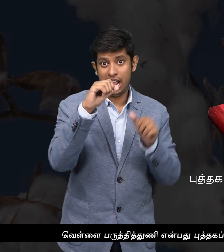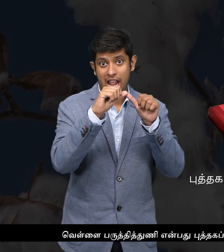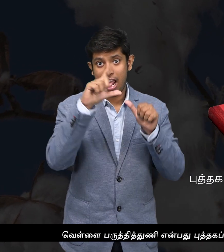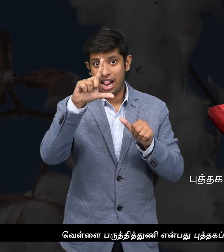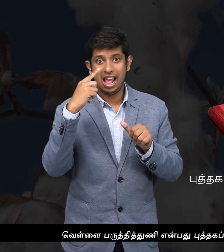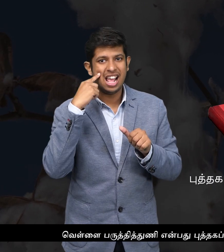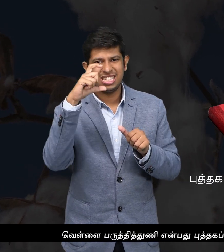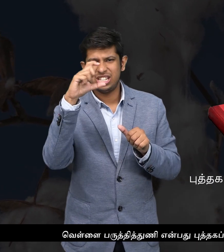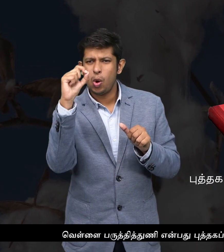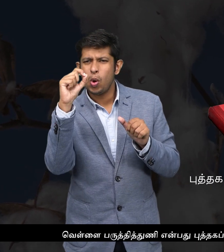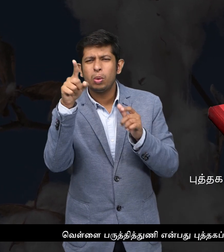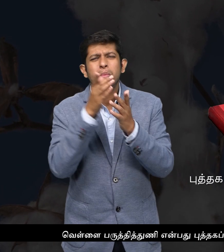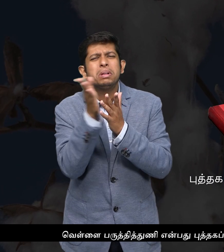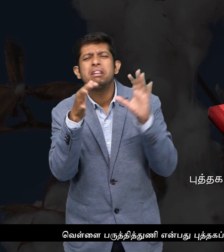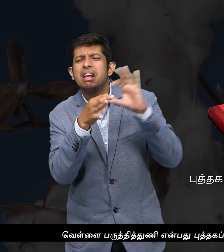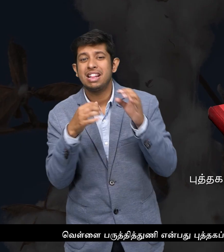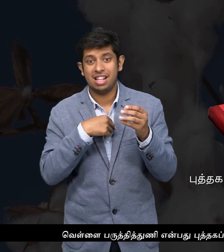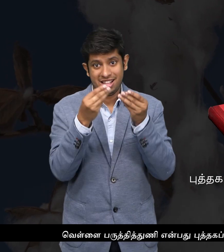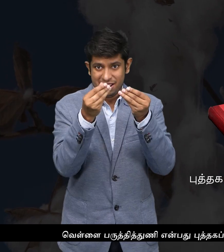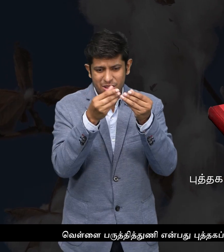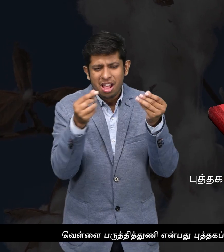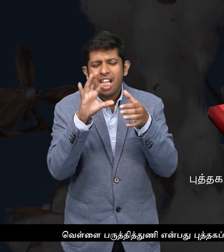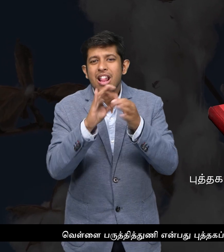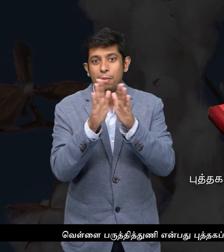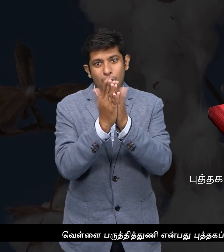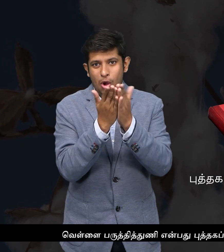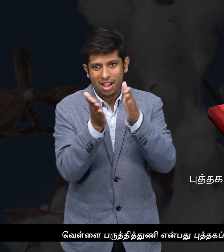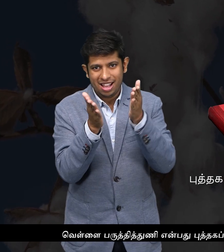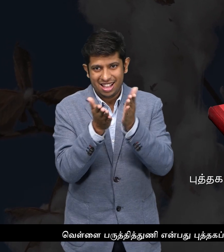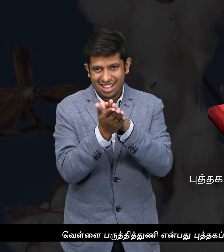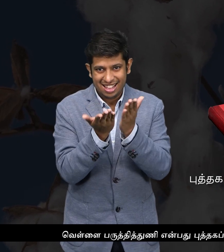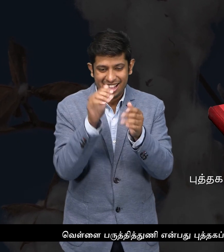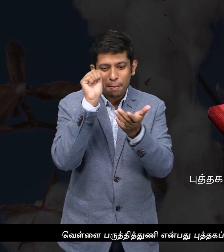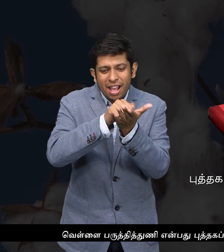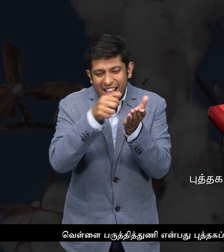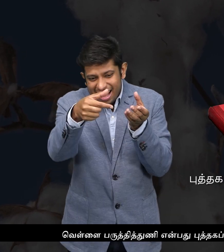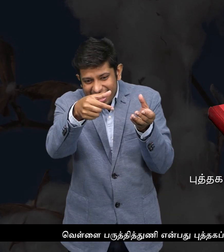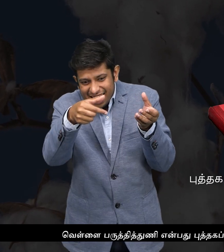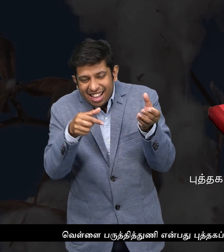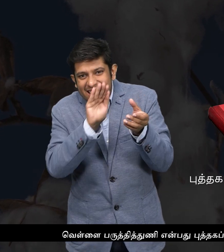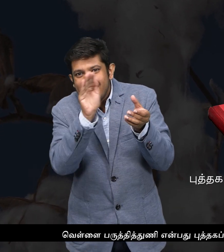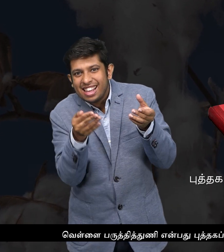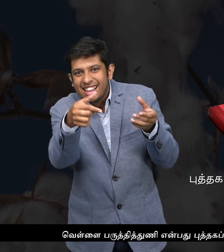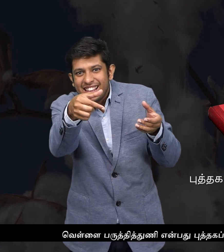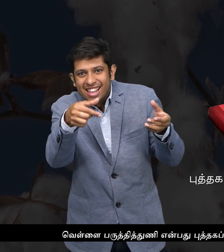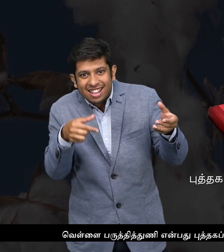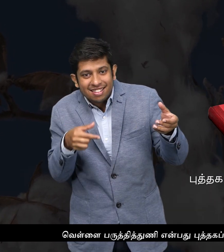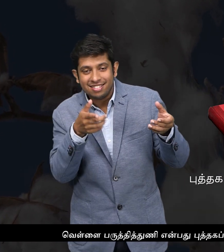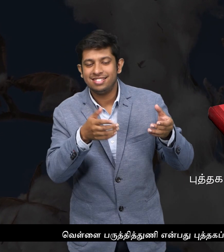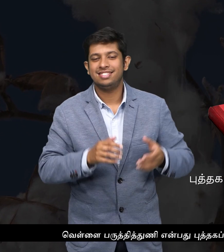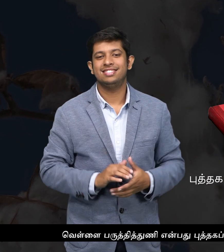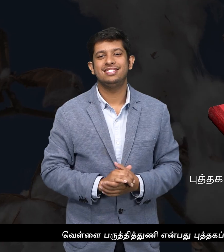உதாரணமாக, வெள்ளை பருத்தி துணி என்பது புத்தக பிணைப்பில் பயன்படுத்தப்படும் ஒரு வகை துணி.